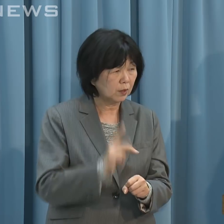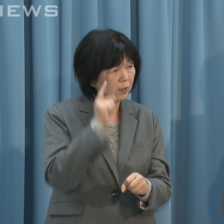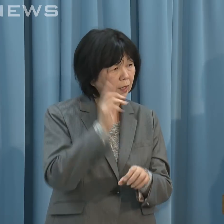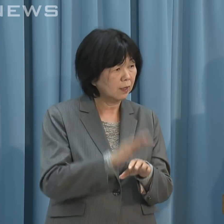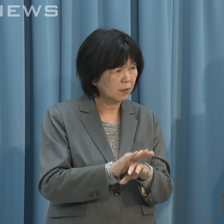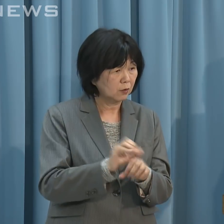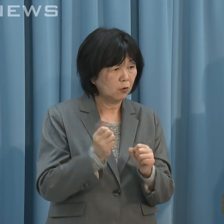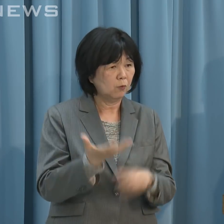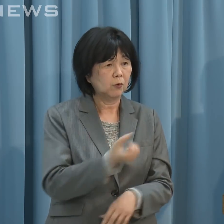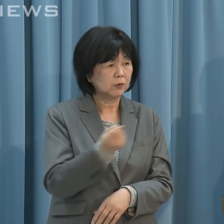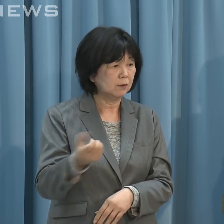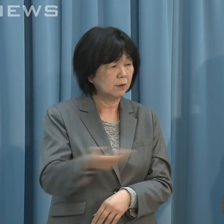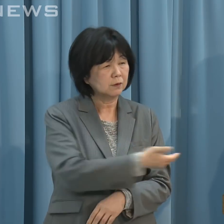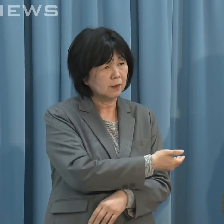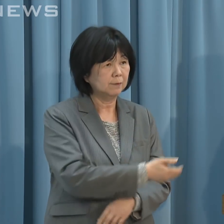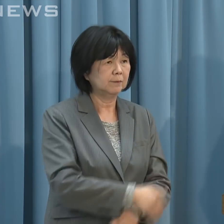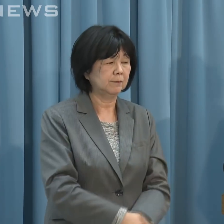ますか。